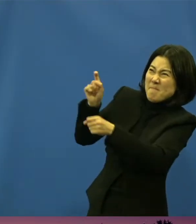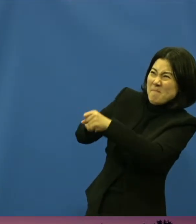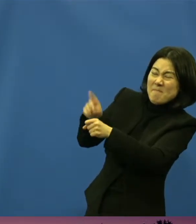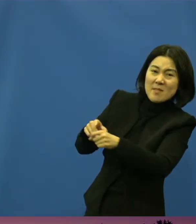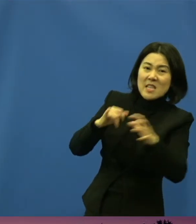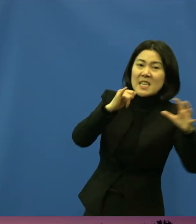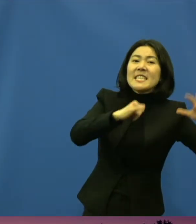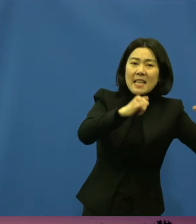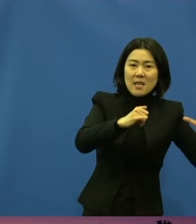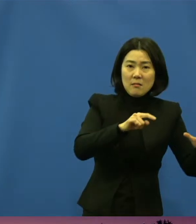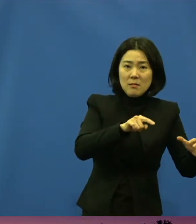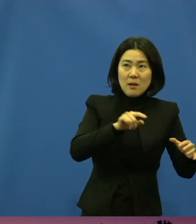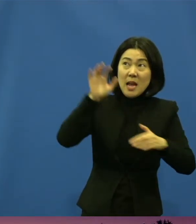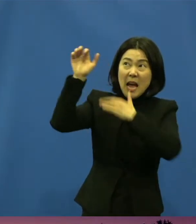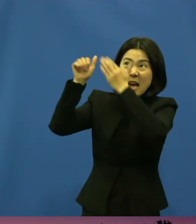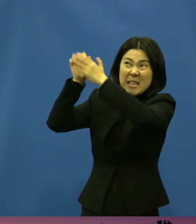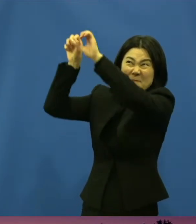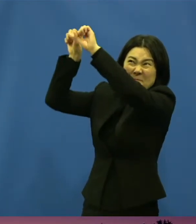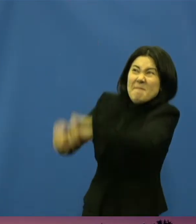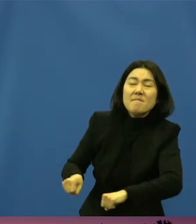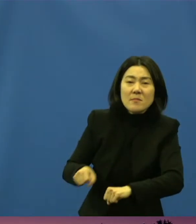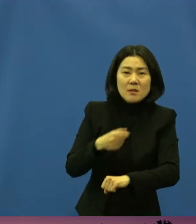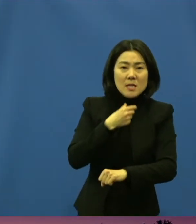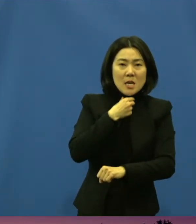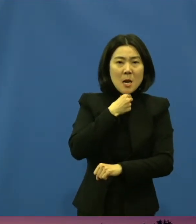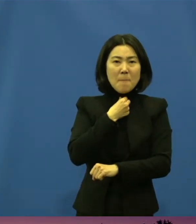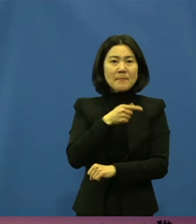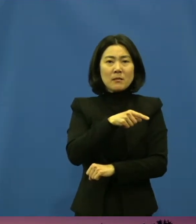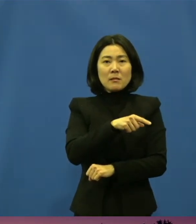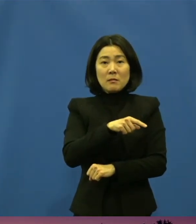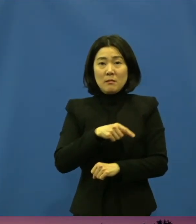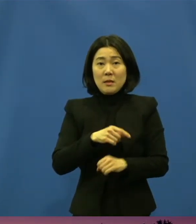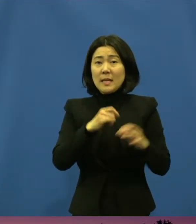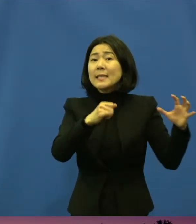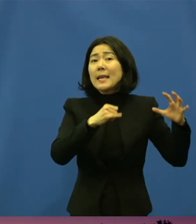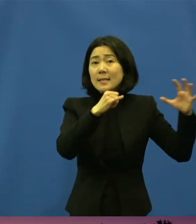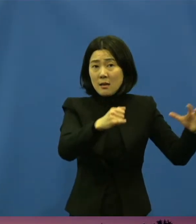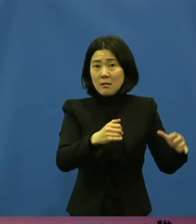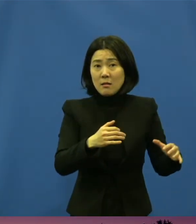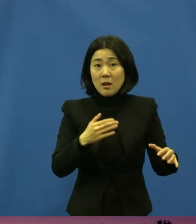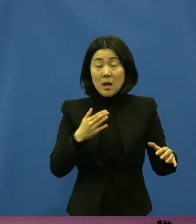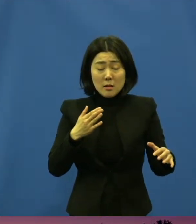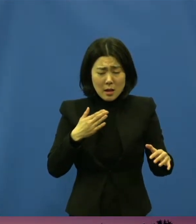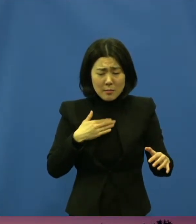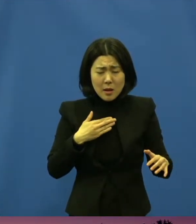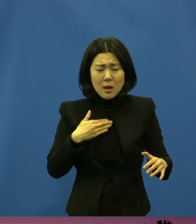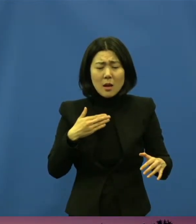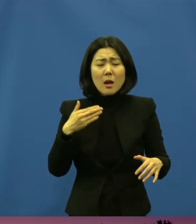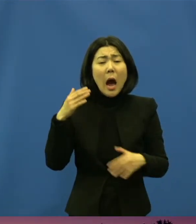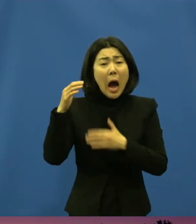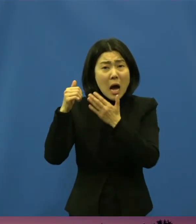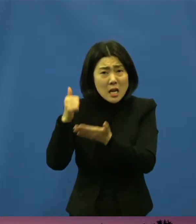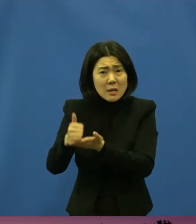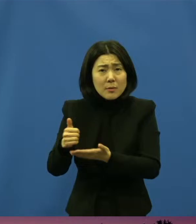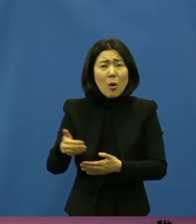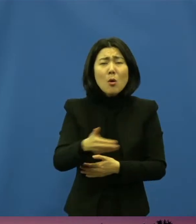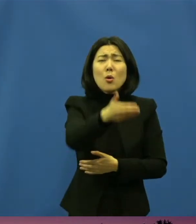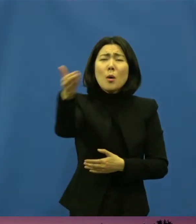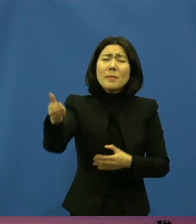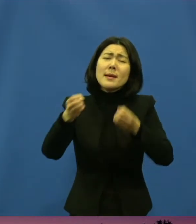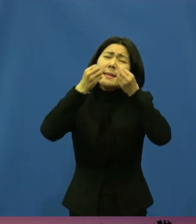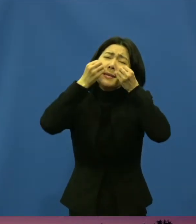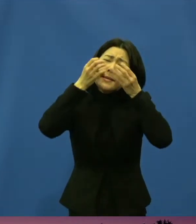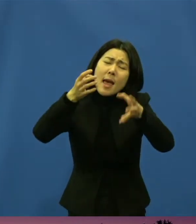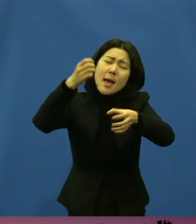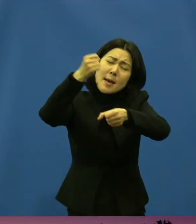하나님 우리를 회복시키기 원하십니다. 창조의 원형으로 회복하기를 원하시고, 그래서 우리를 그리스도 안에 새로운 피조물이 되게 하셨는데